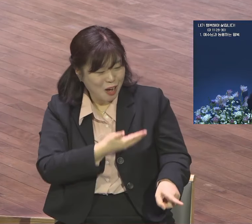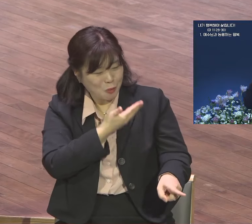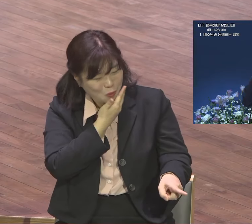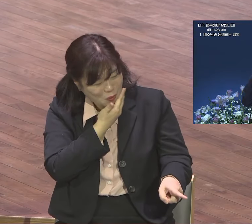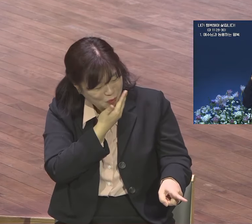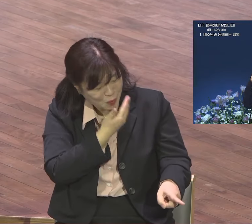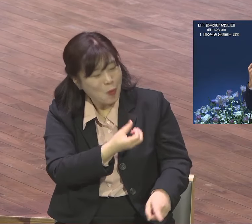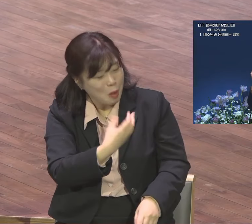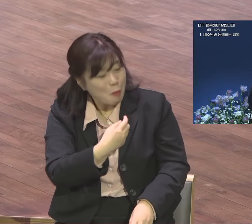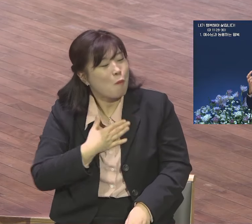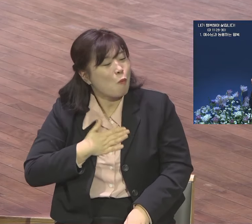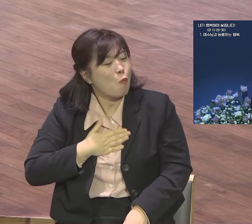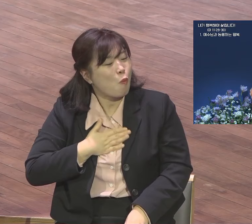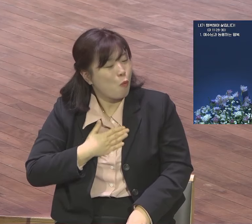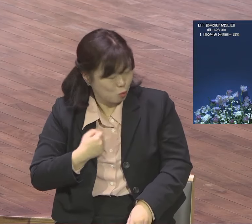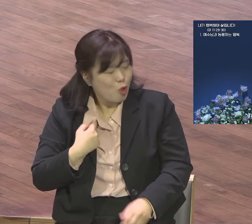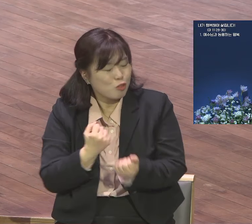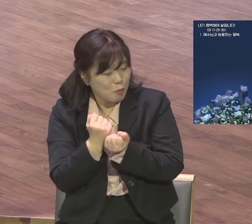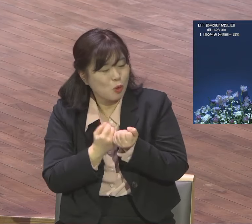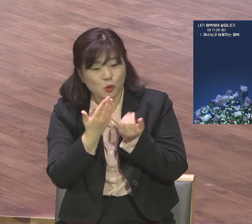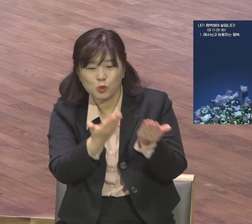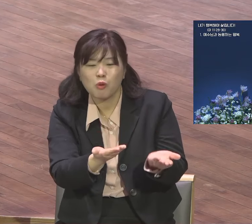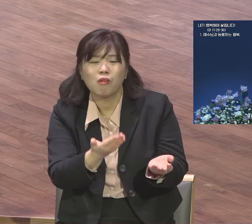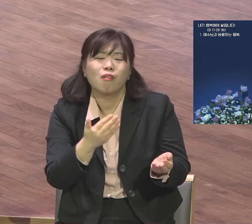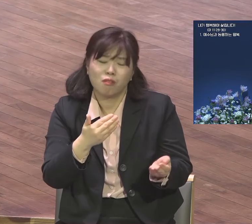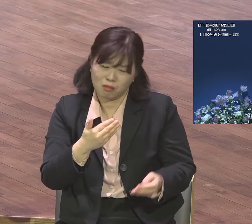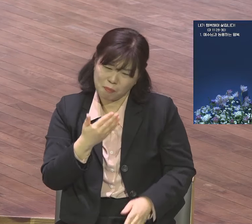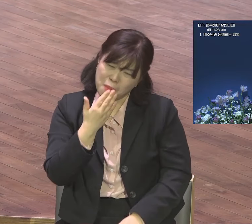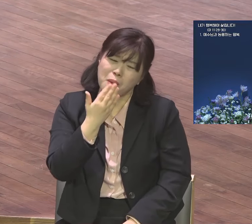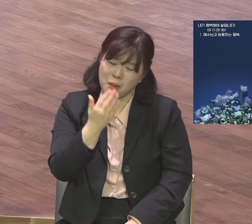앞에 막 화려한 미사 어구를 사용해서